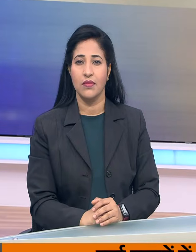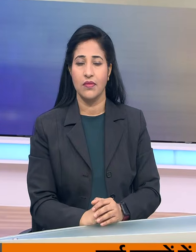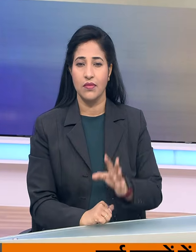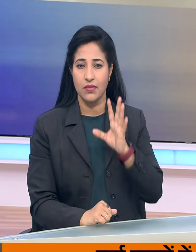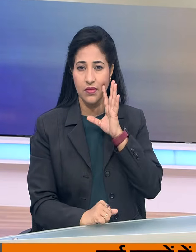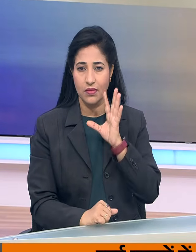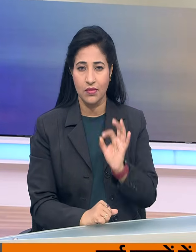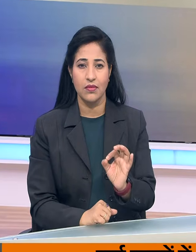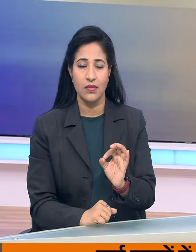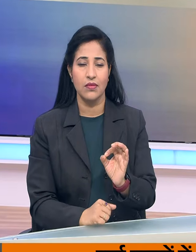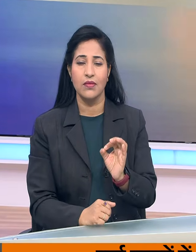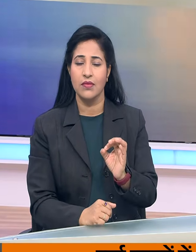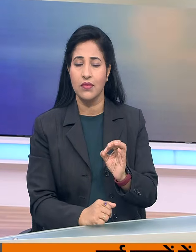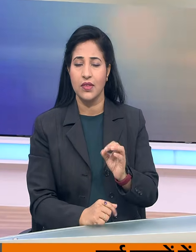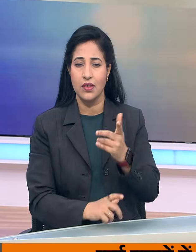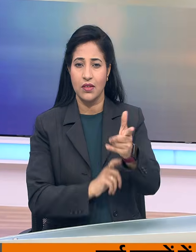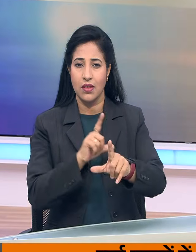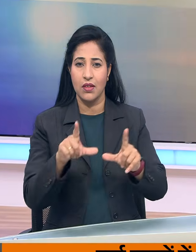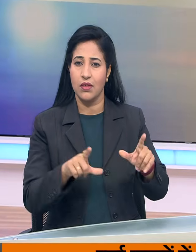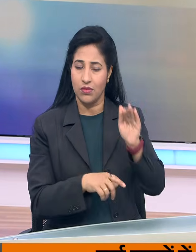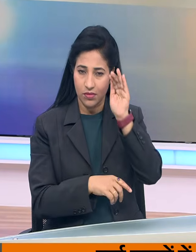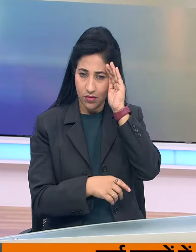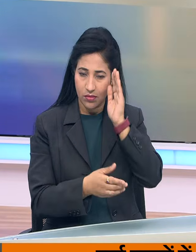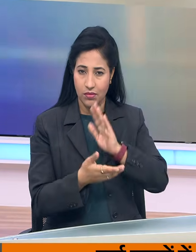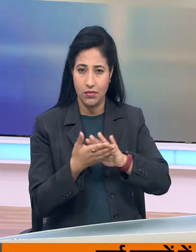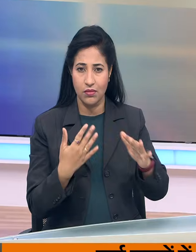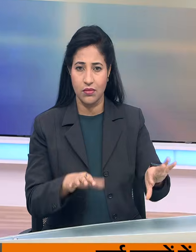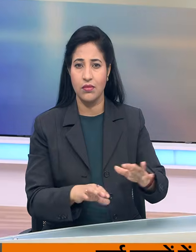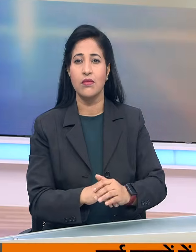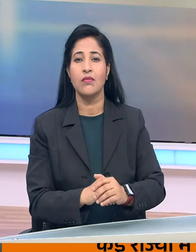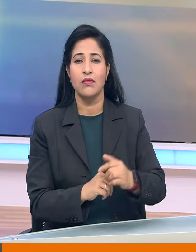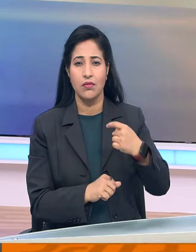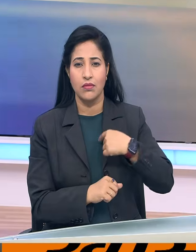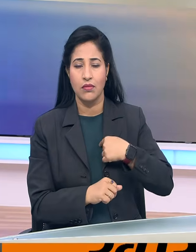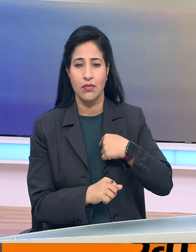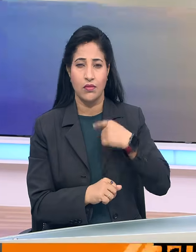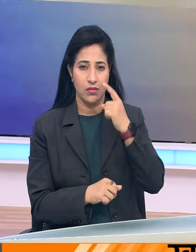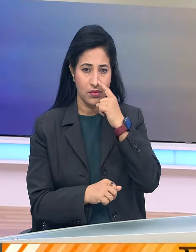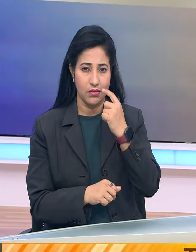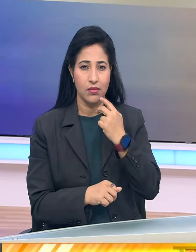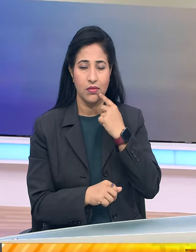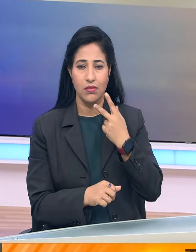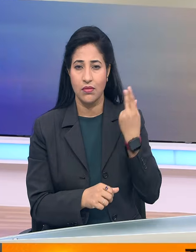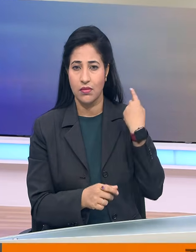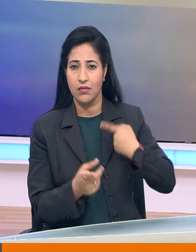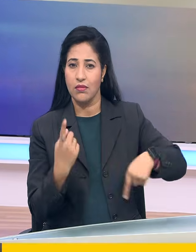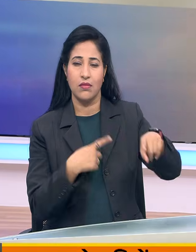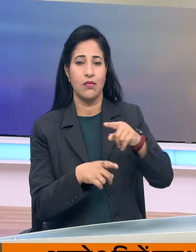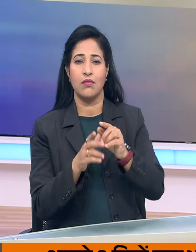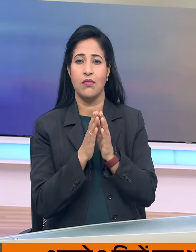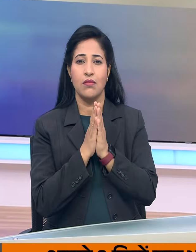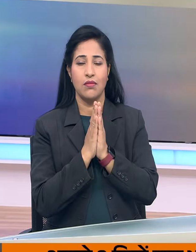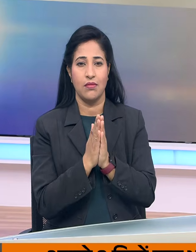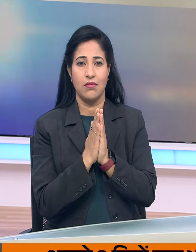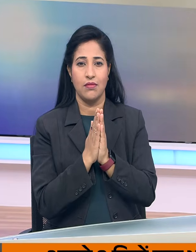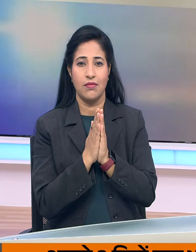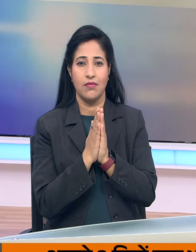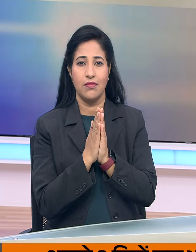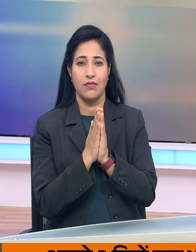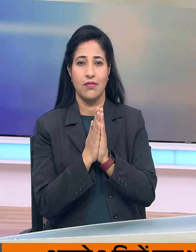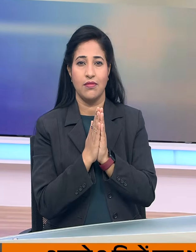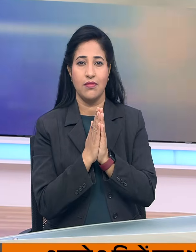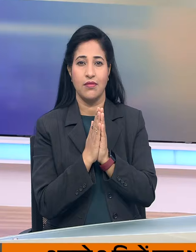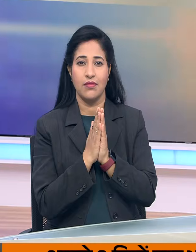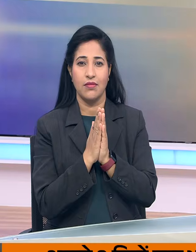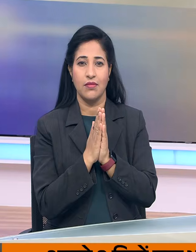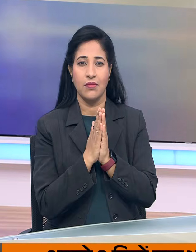और इसके साथ ही हमारे इस विशेष सांकेतिक भाषा के बुलेटिन में फिलहाल के लिए इतना ही। मुझे और मेरी सहयोगी बिना सिंह को दीजिए इजाजत। नमस्कार।